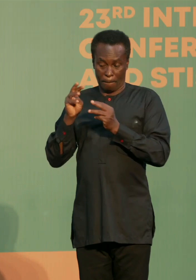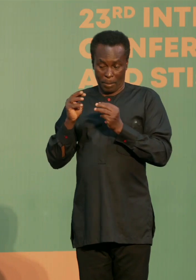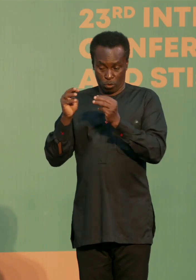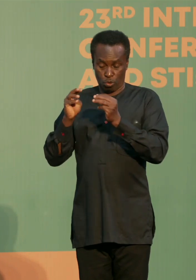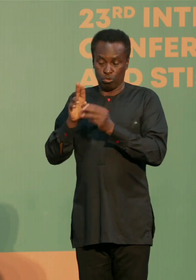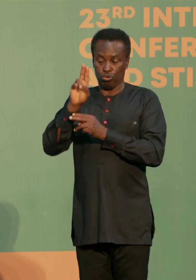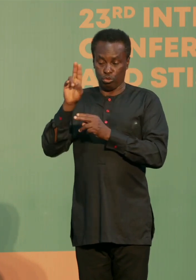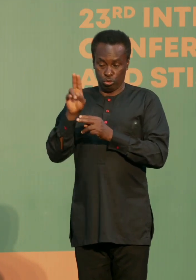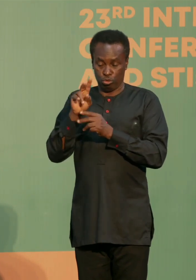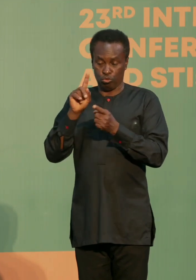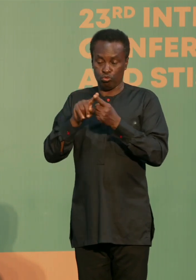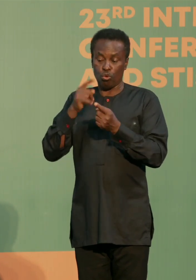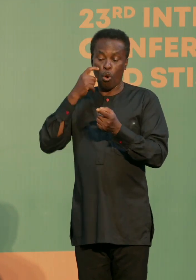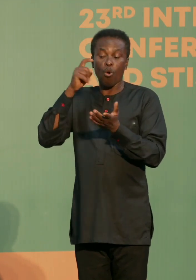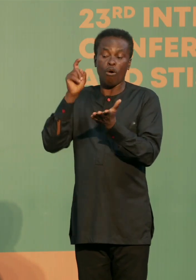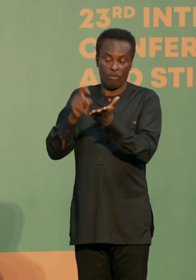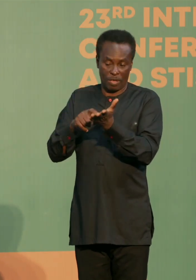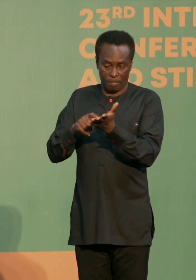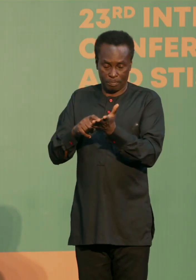de confirmation.